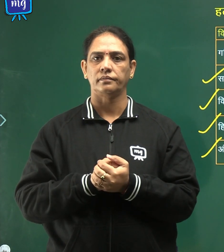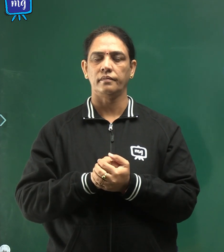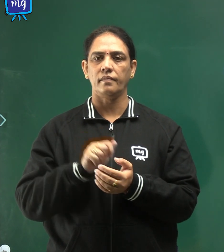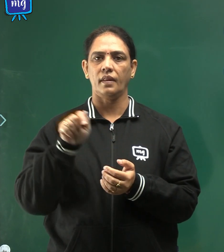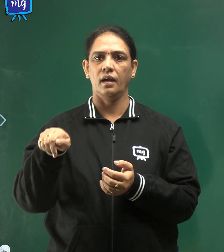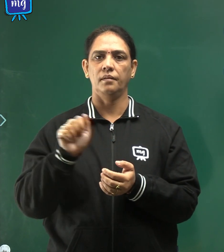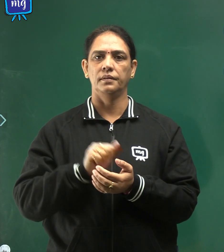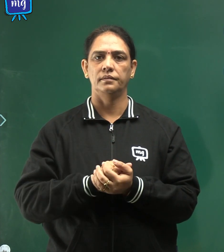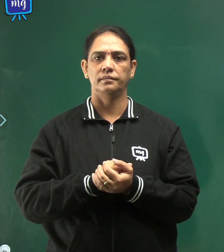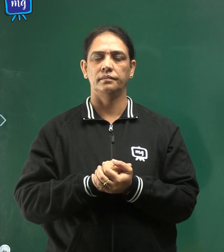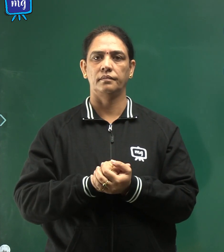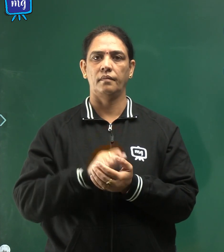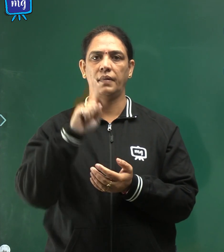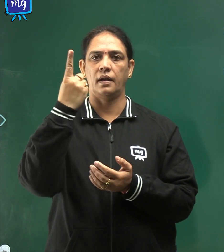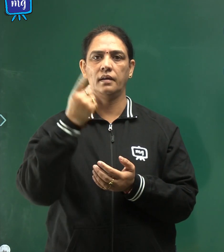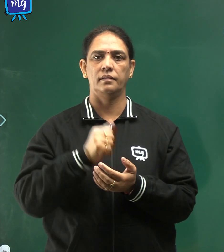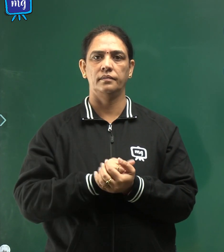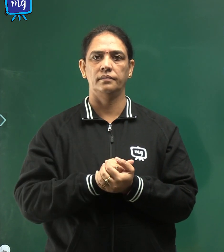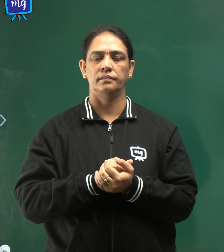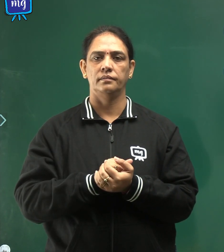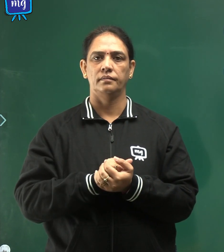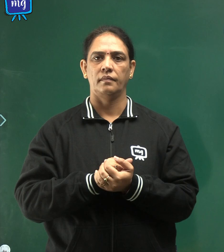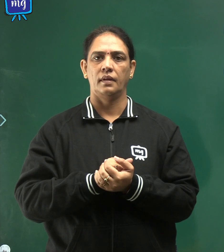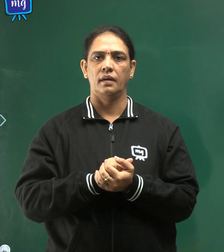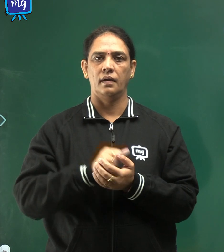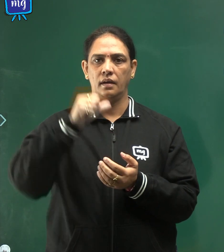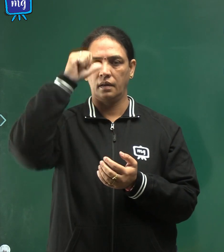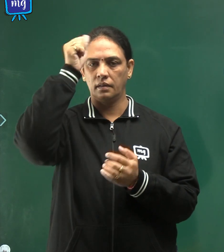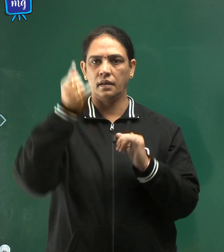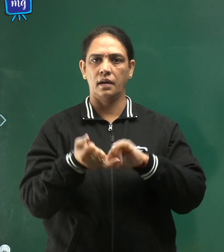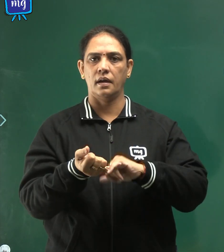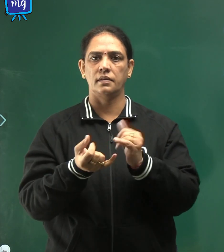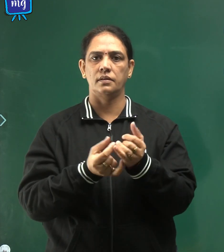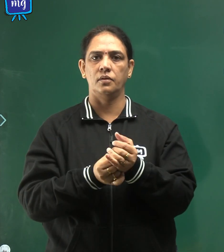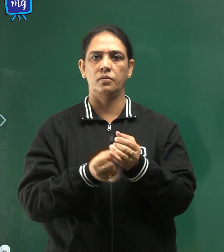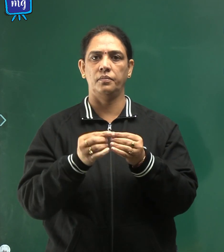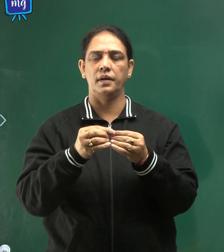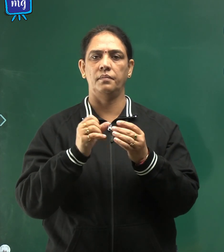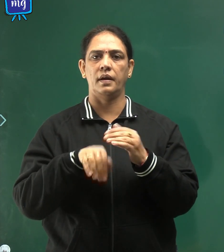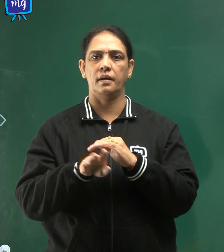अब पहला, हिंदी विषय में